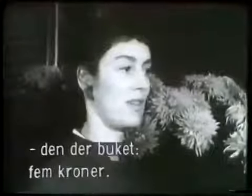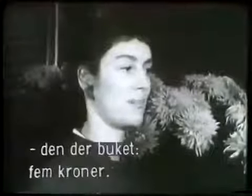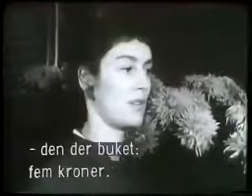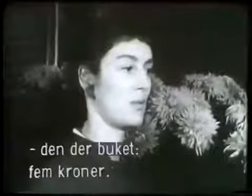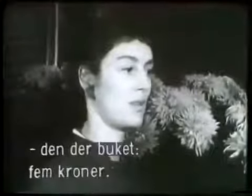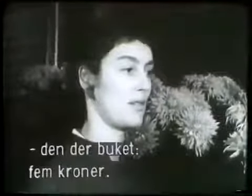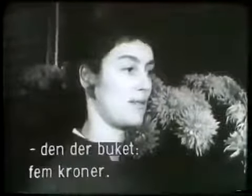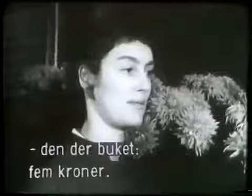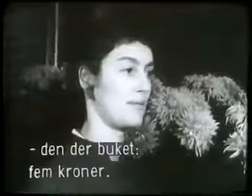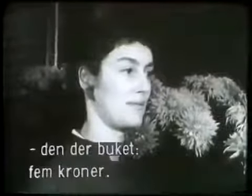5 kroner.